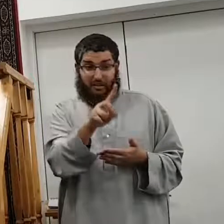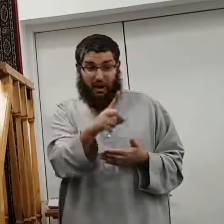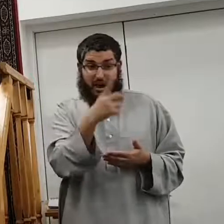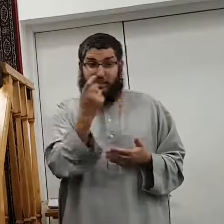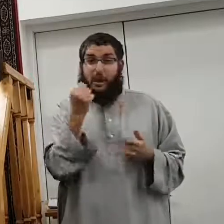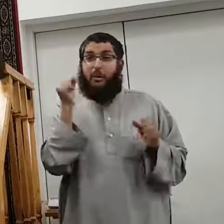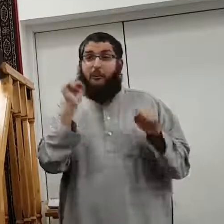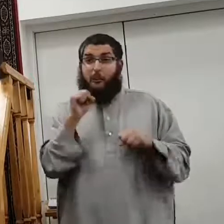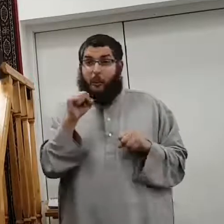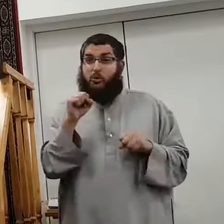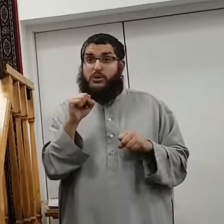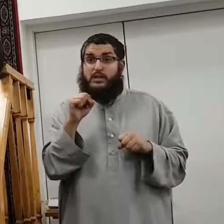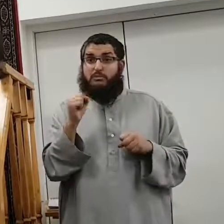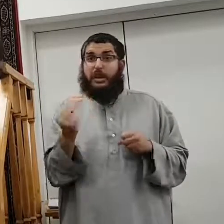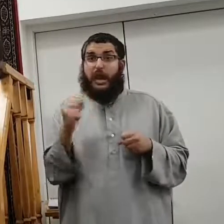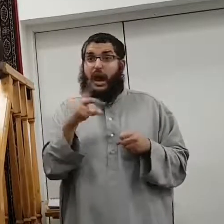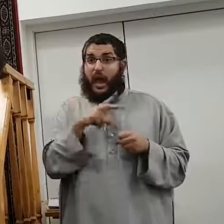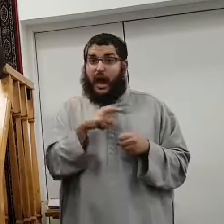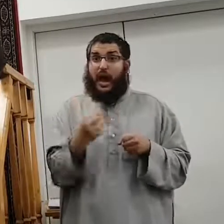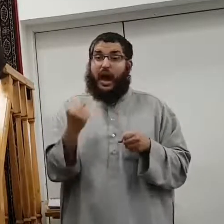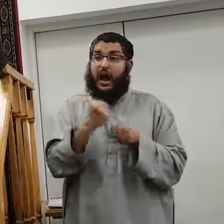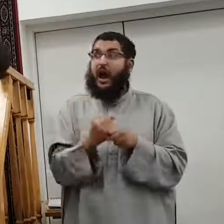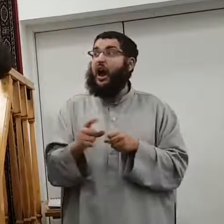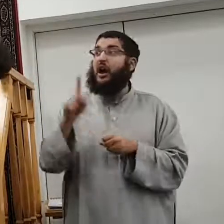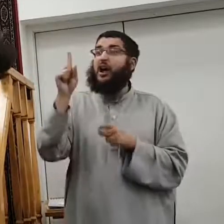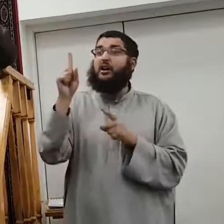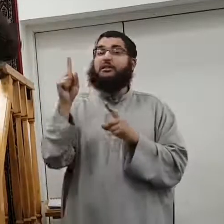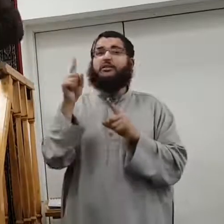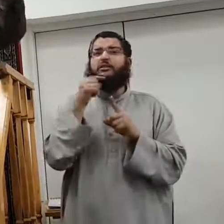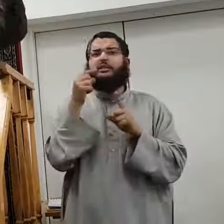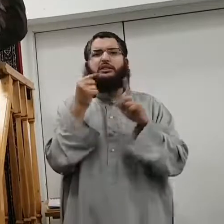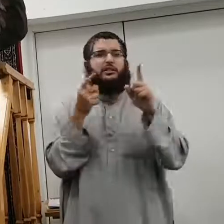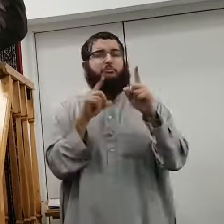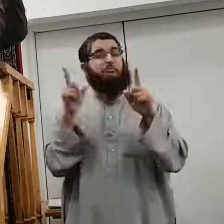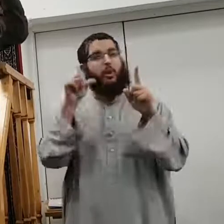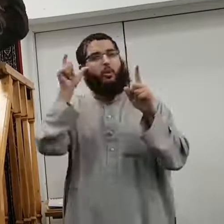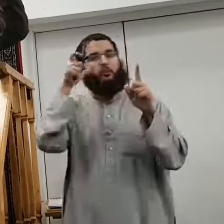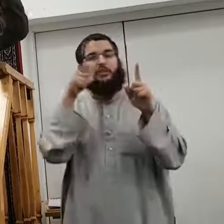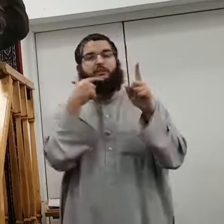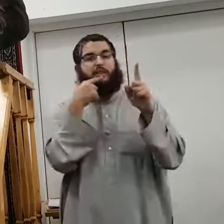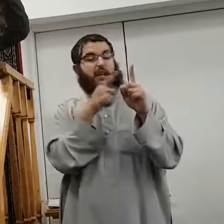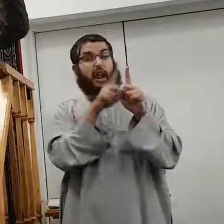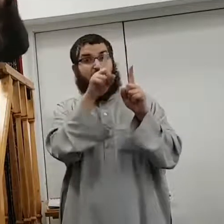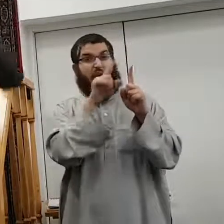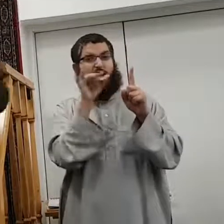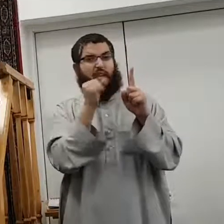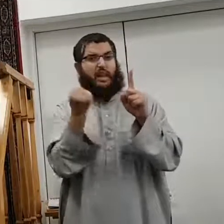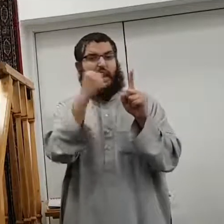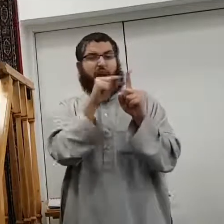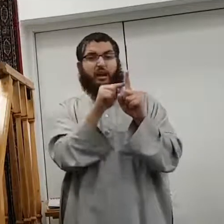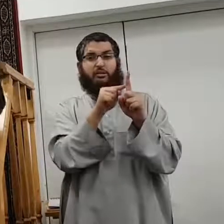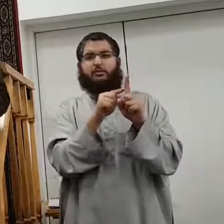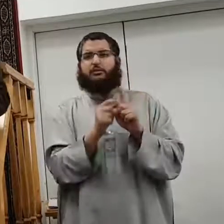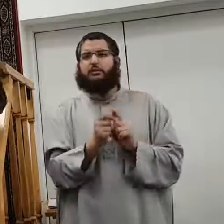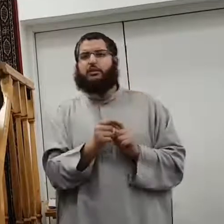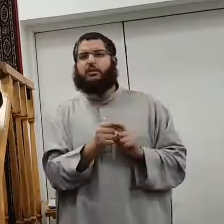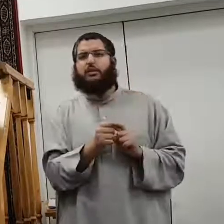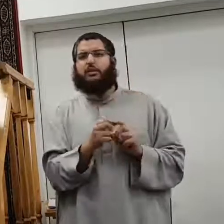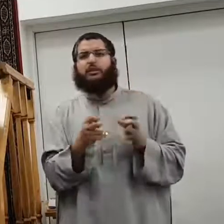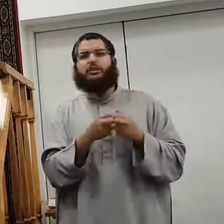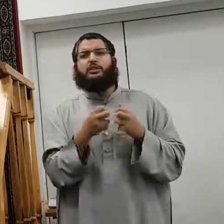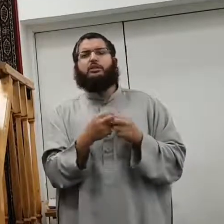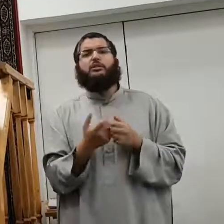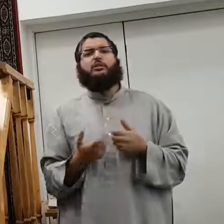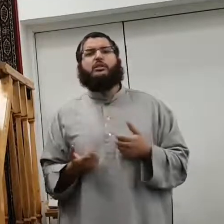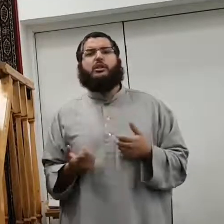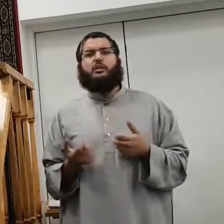cette possibilité qu'il y ait le créateur du créateur, on rentrerait dans de l'illogique et dans une réponse infinie. Exemple,